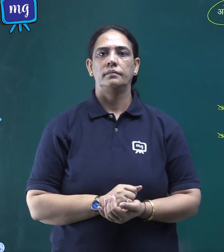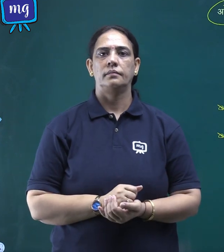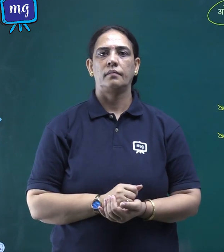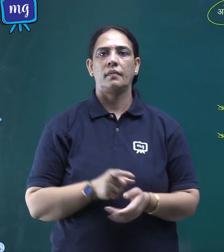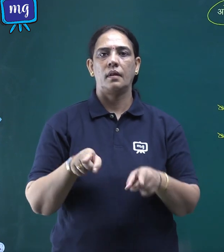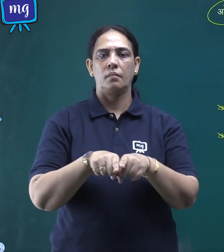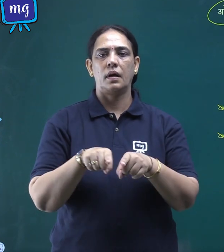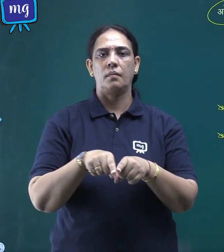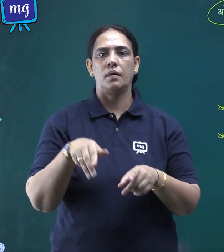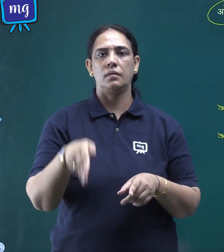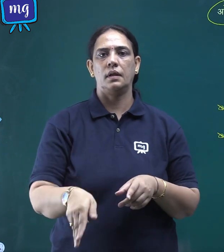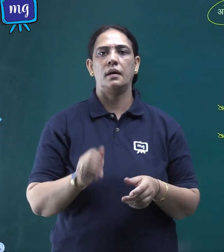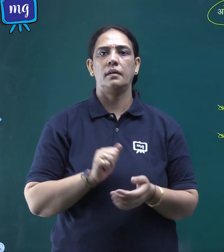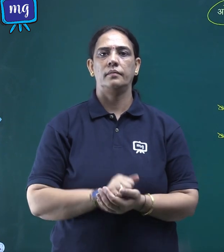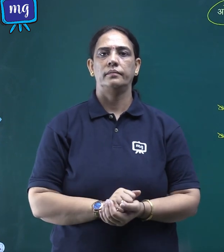बराबर होती हैं।